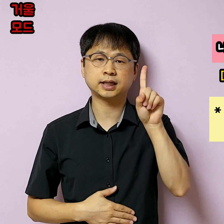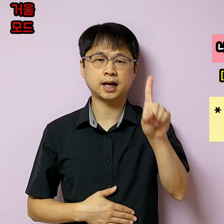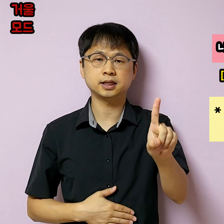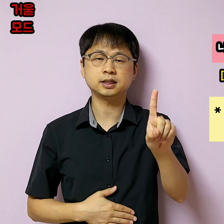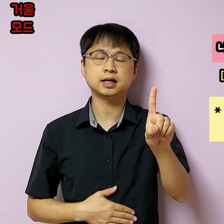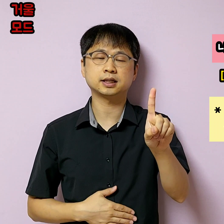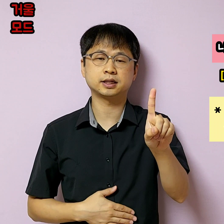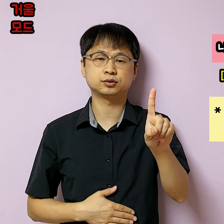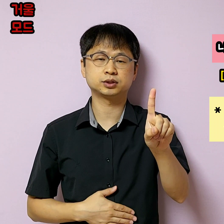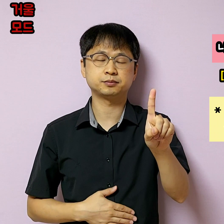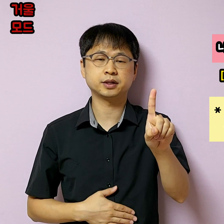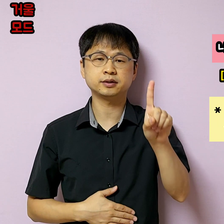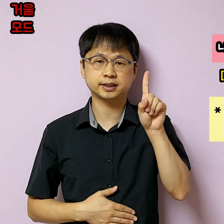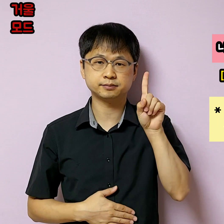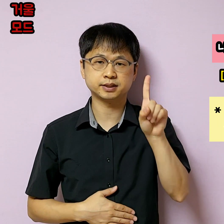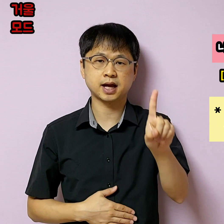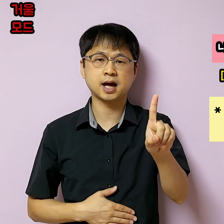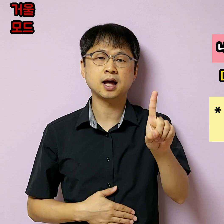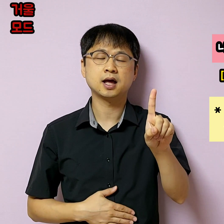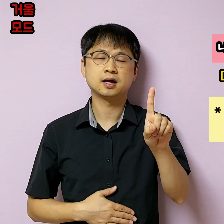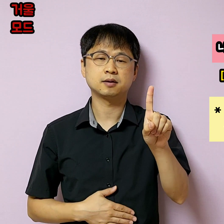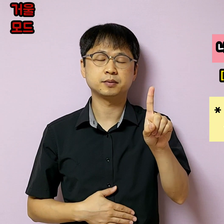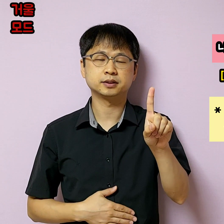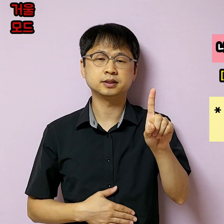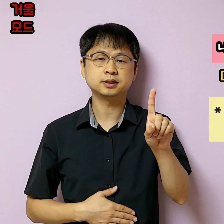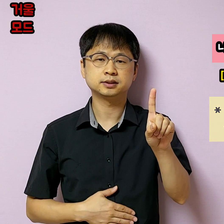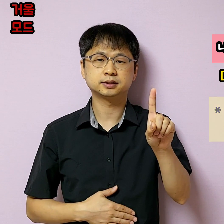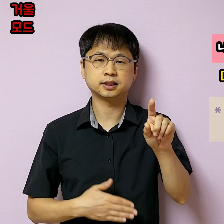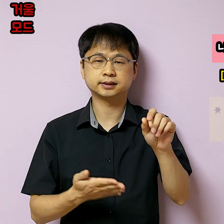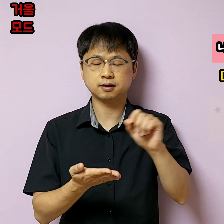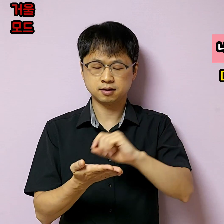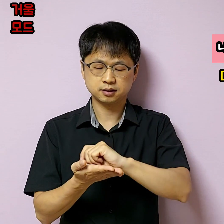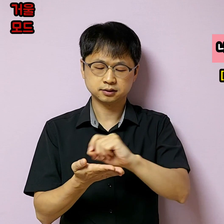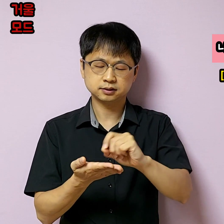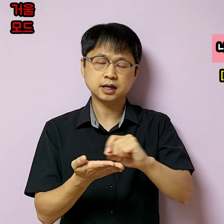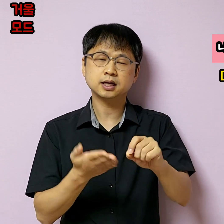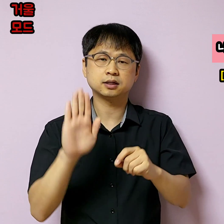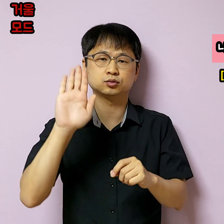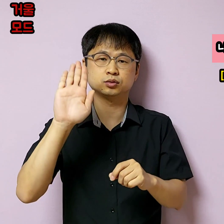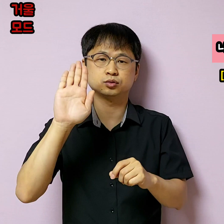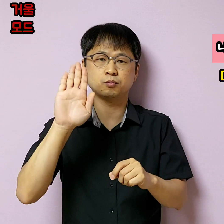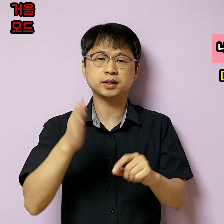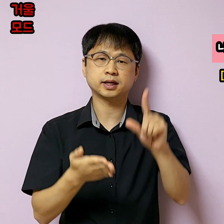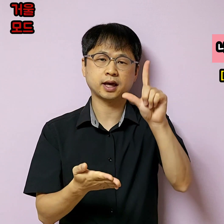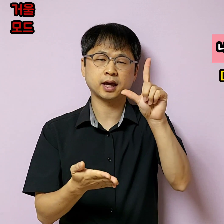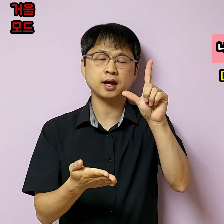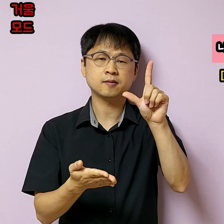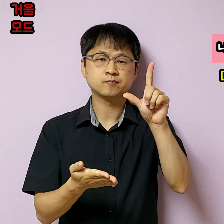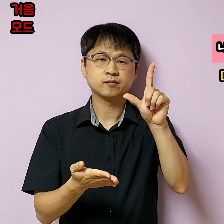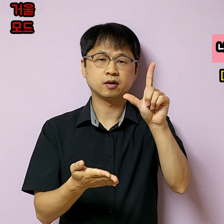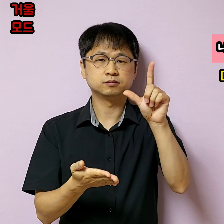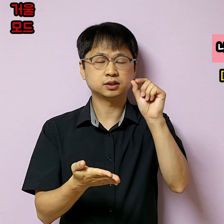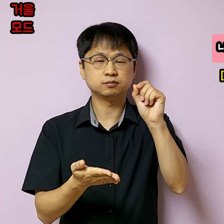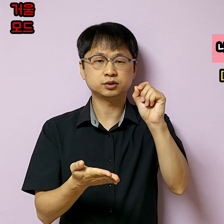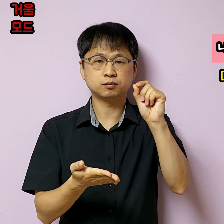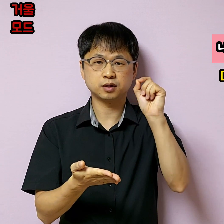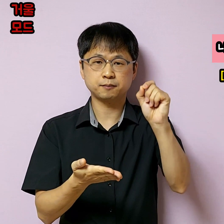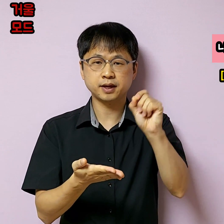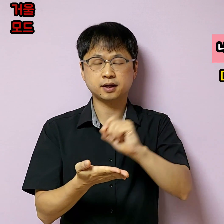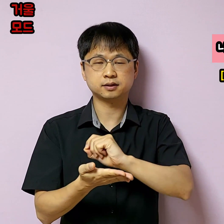지숫자 1을 나타내 주시면 되겠습니다. 한편을 쓰겠어. 쓰다라는 수어는 손바닥에 엄지검지로 뭔가 펜 같은